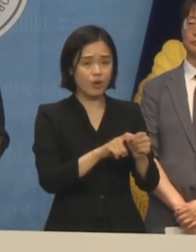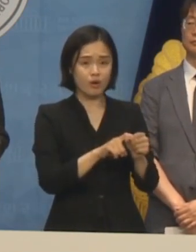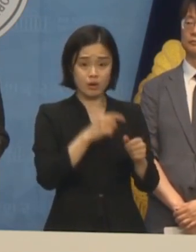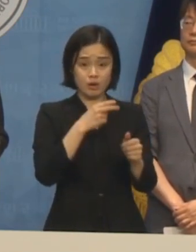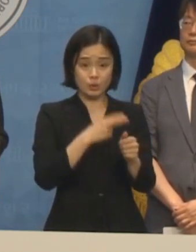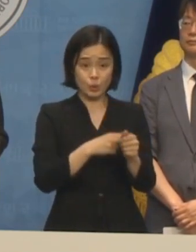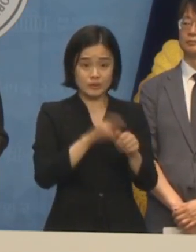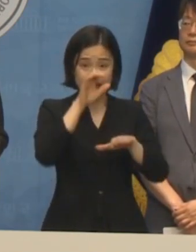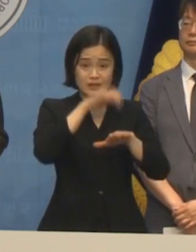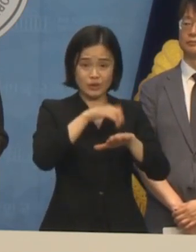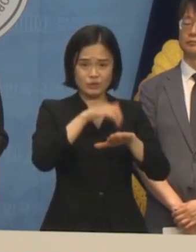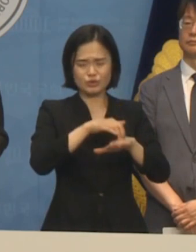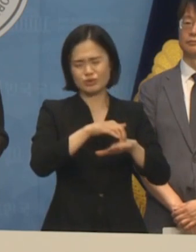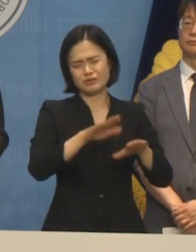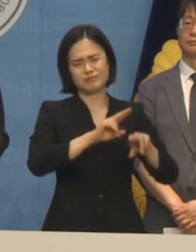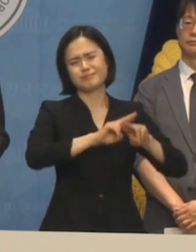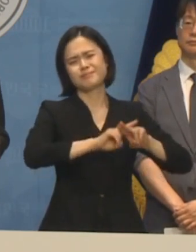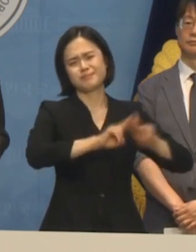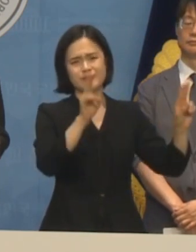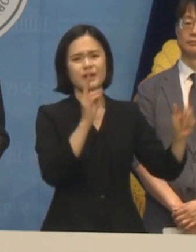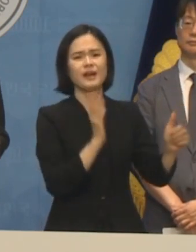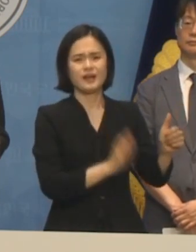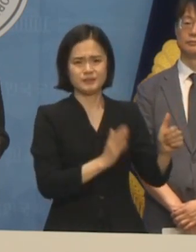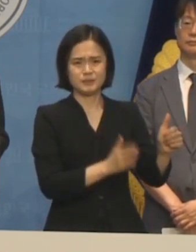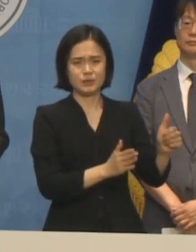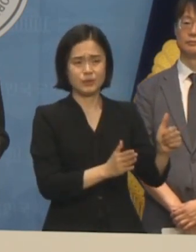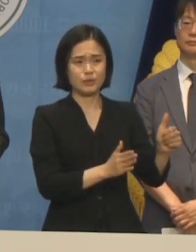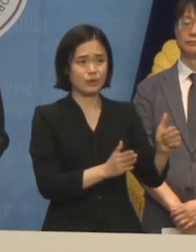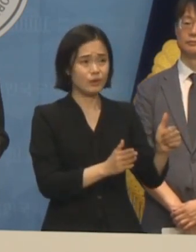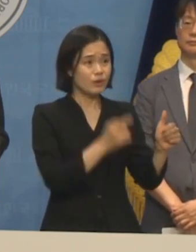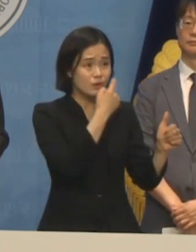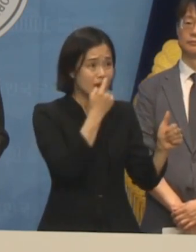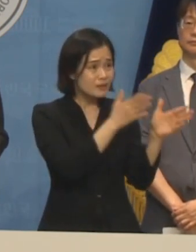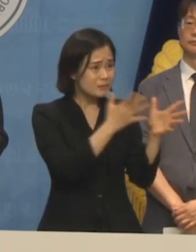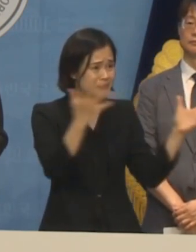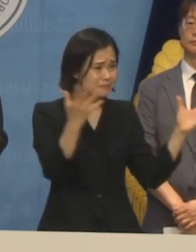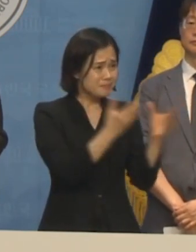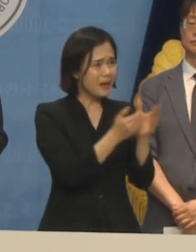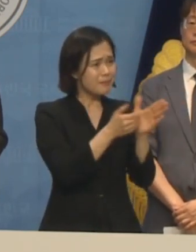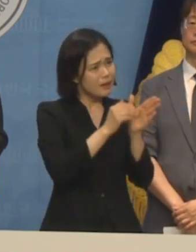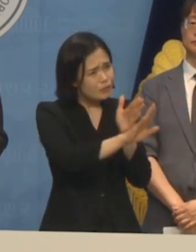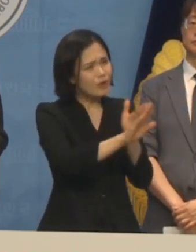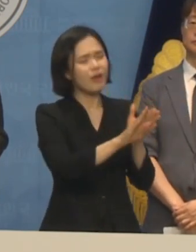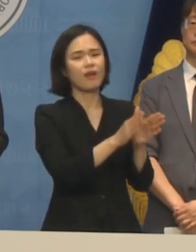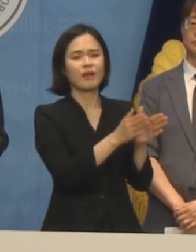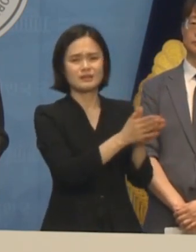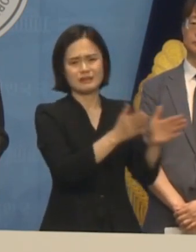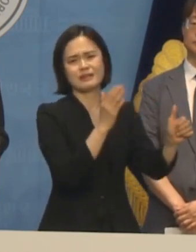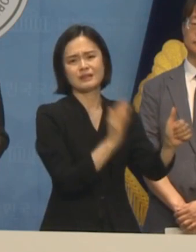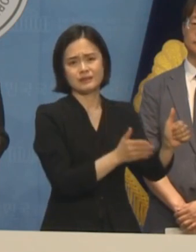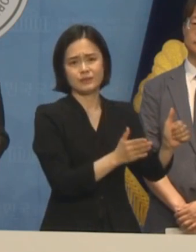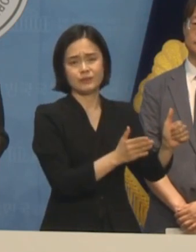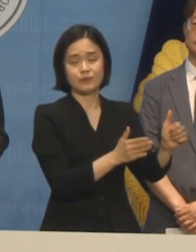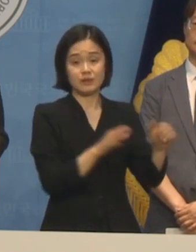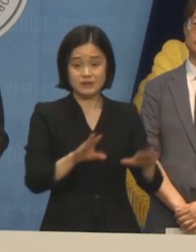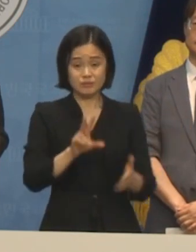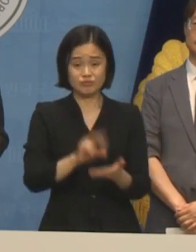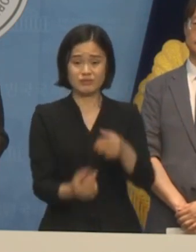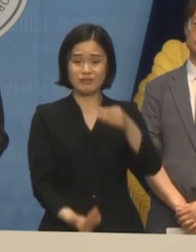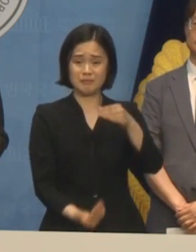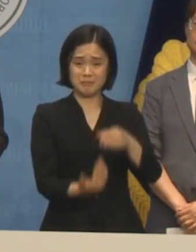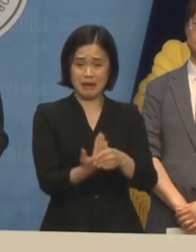준비와 현장의 공감대를 형성한 후에 진행하기 바랍니다. 아울러 이러한 사달이 난 것에 대해 교육부는